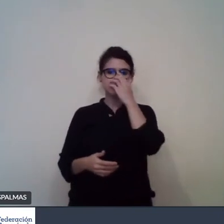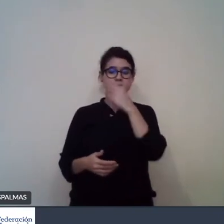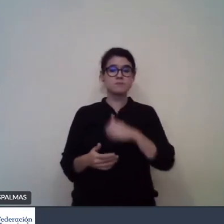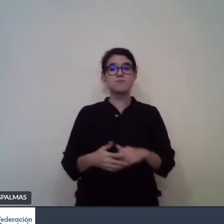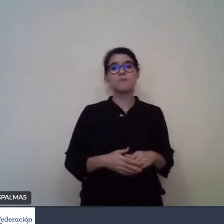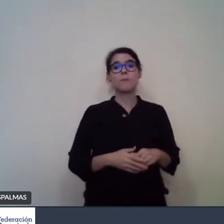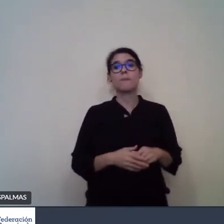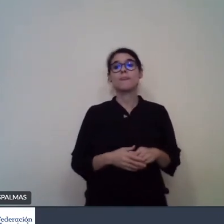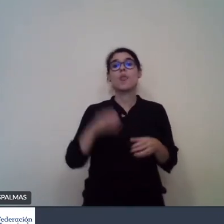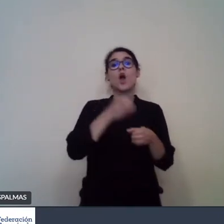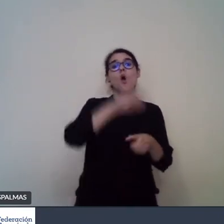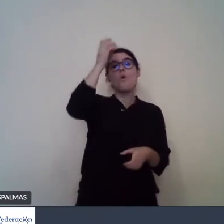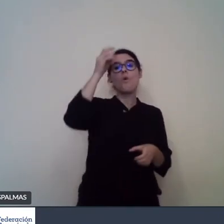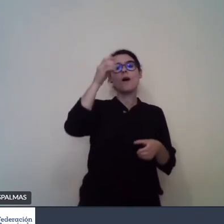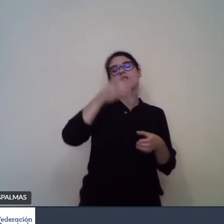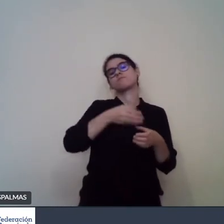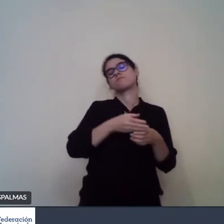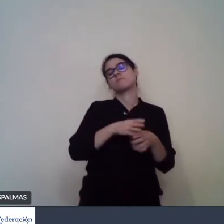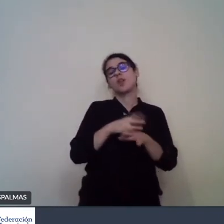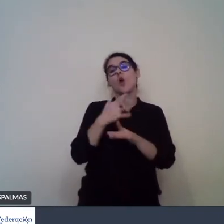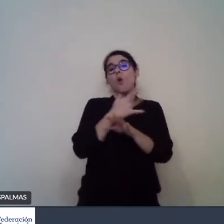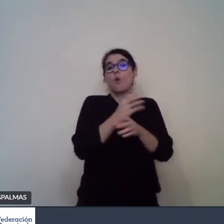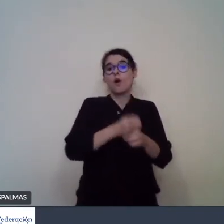Juego de poste bajo,